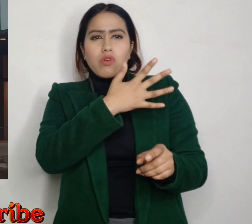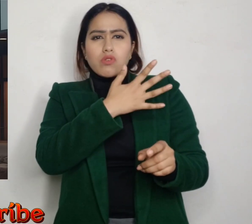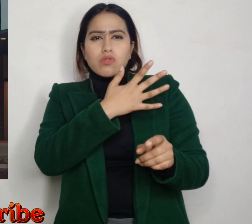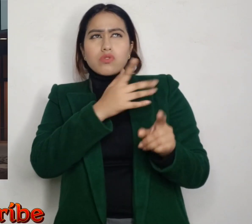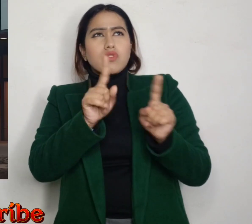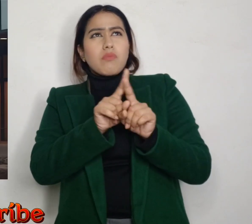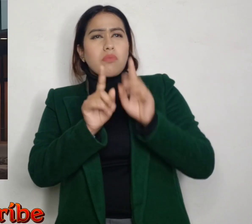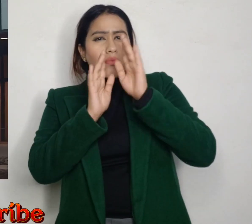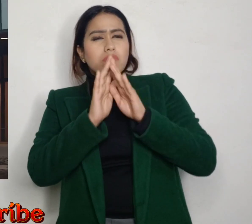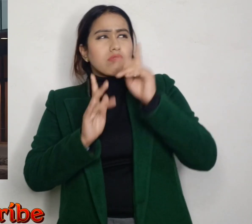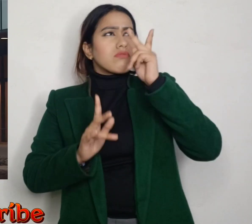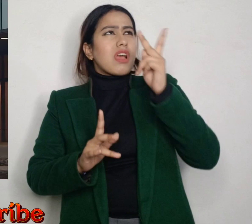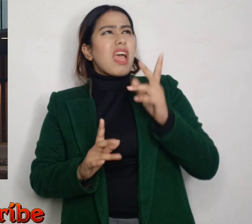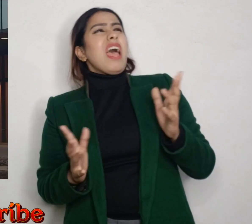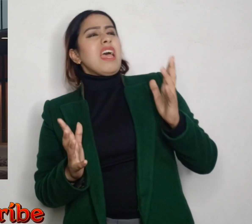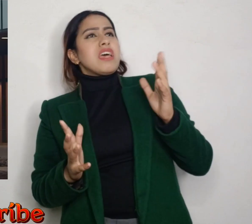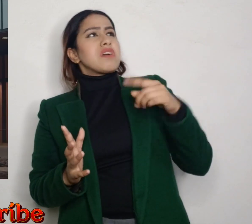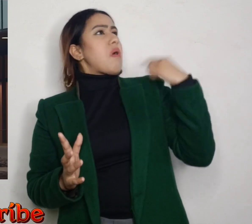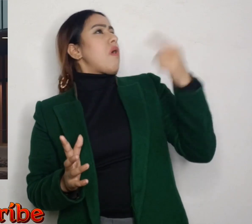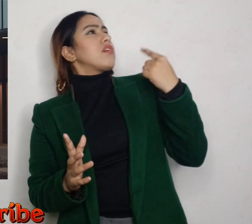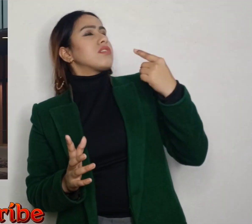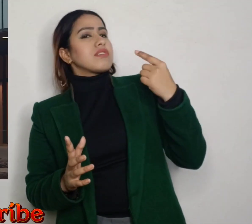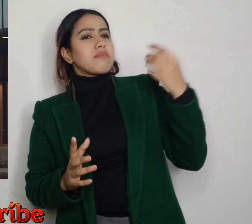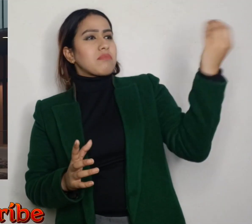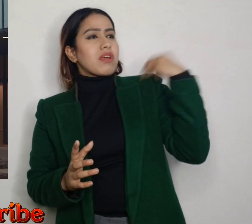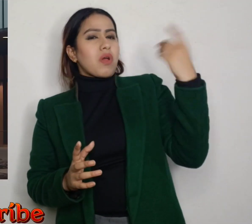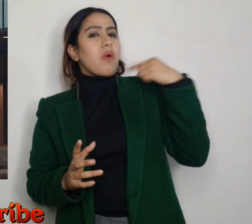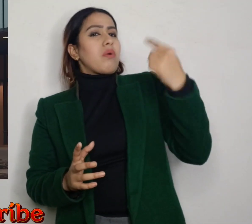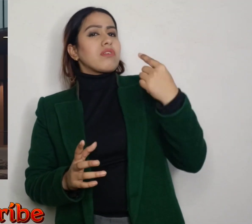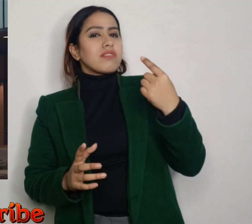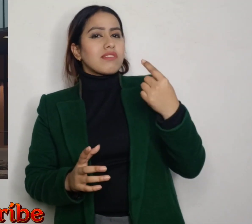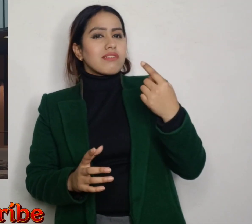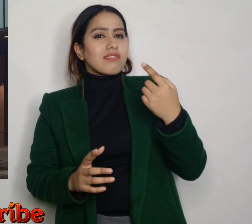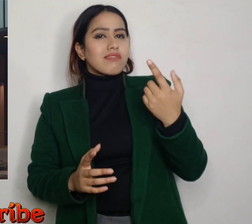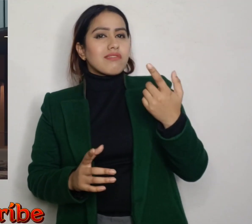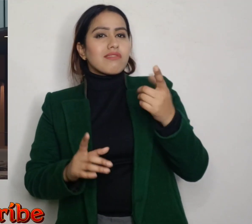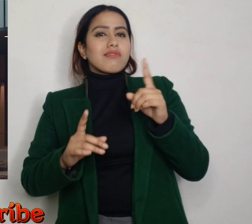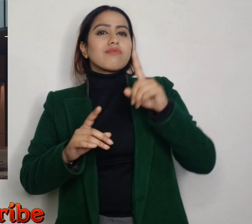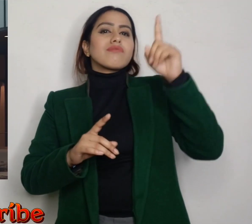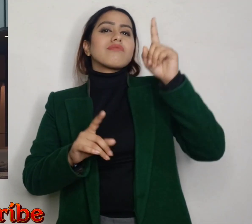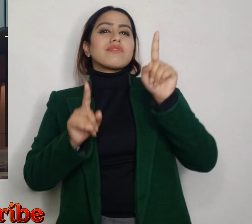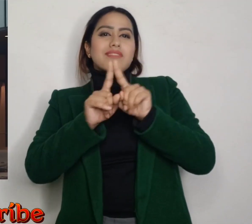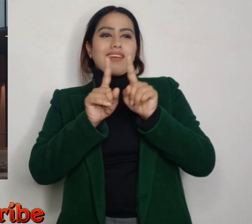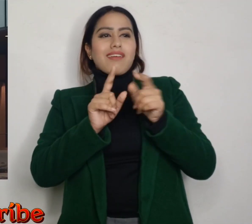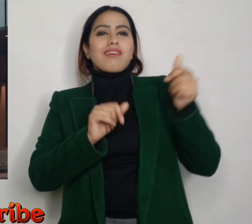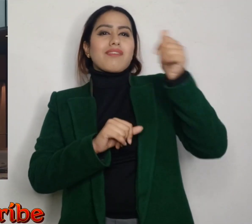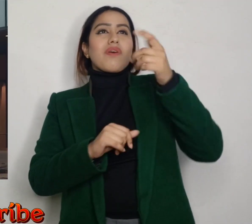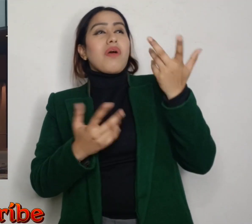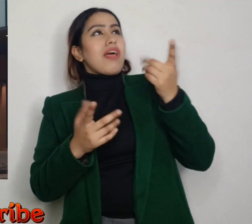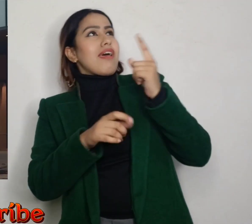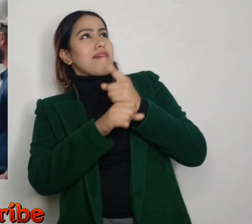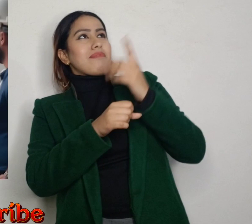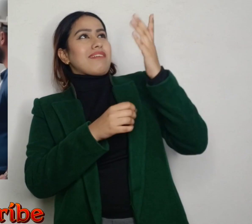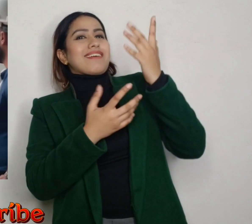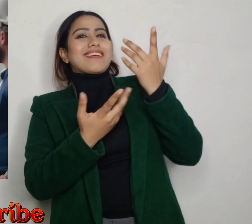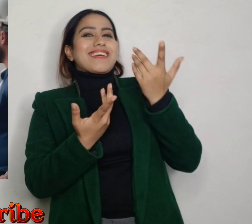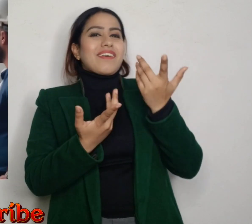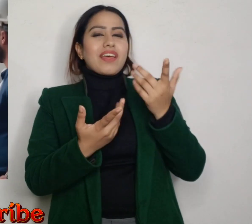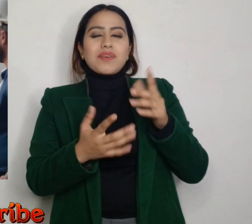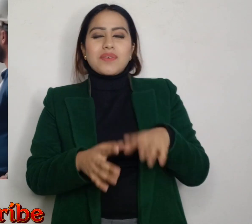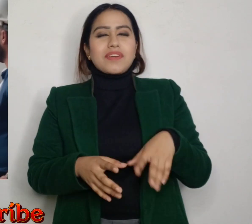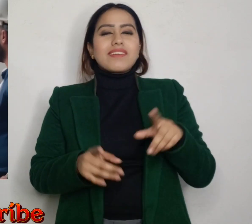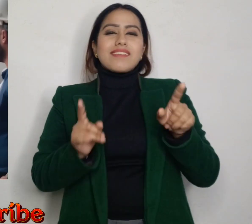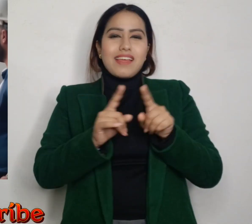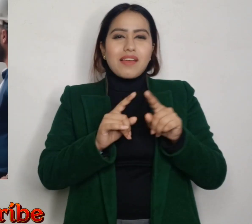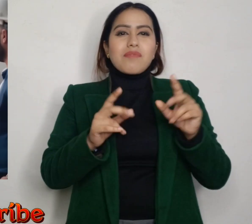के मजदूर के कंधे पर लगा और मजदूर ने तुरंत ऊपर की तरफ देखा, चिल्लाते हुए कि कौन है, कौन पत्थर फेंक रहा है। तो देखा ऊपर